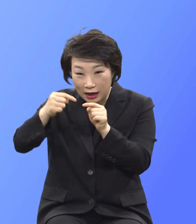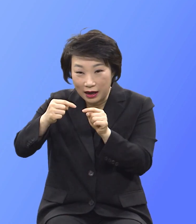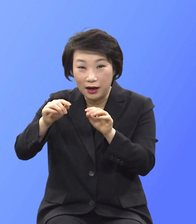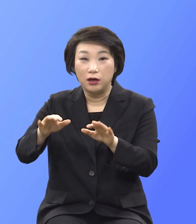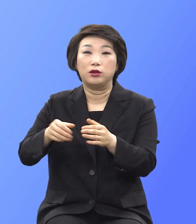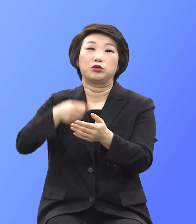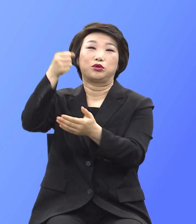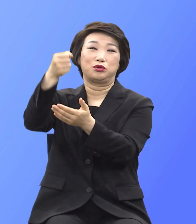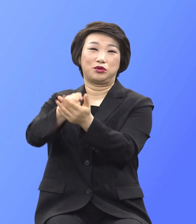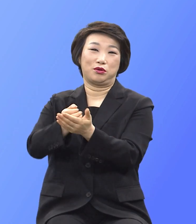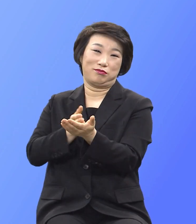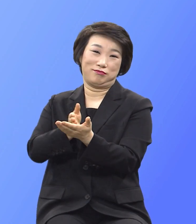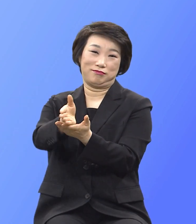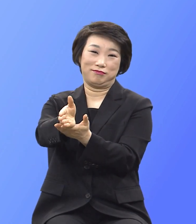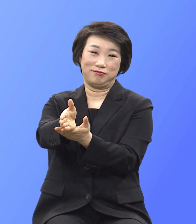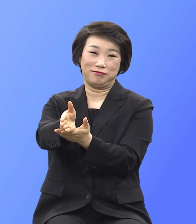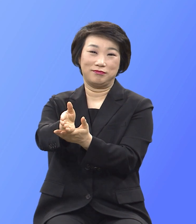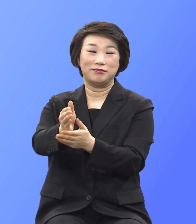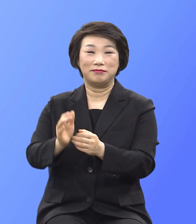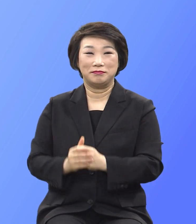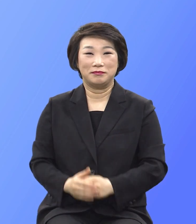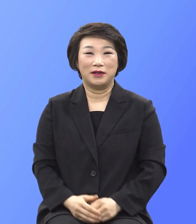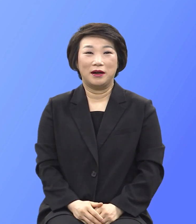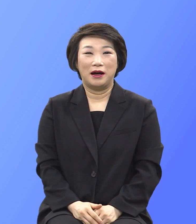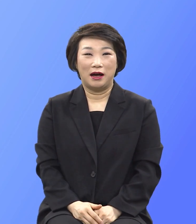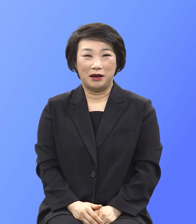하는데 고정돼 버렸기 때문이라.